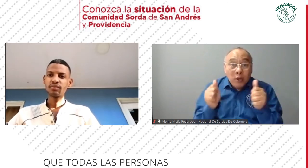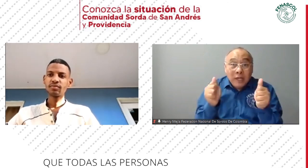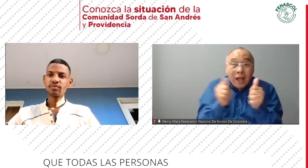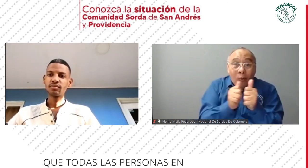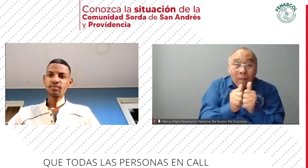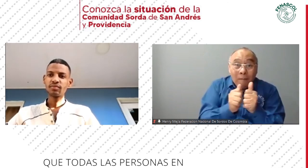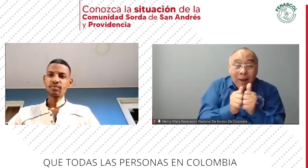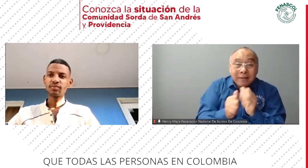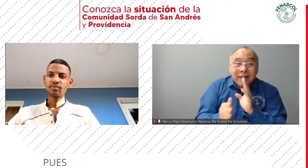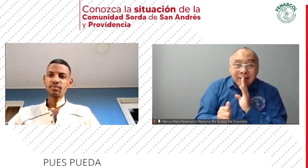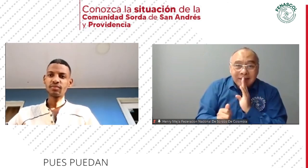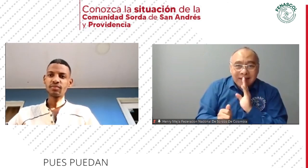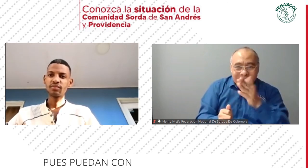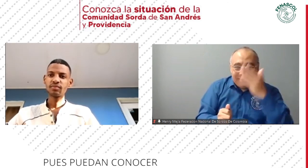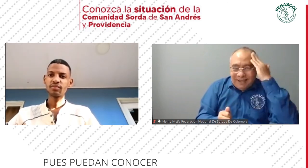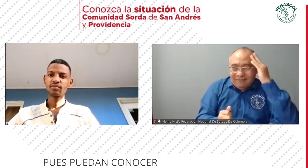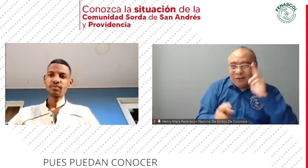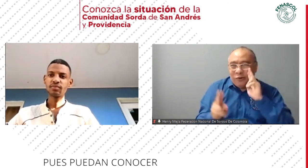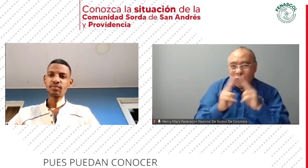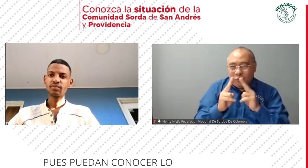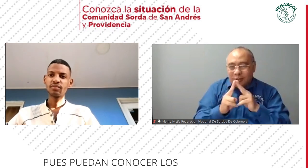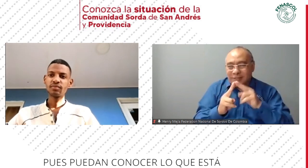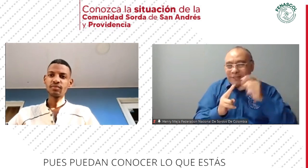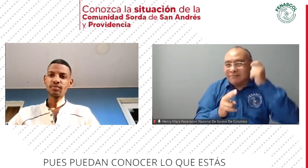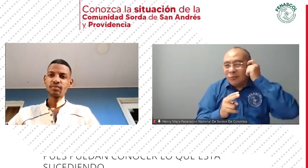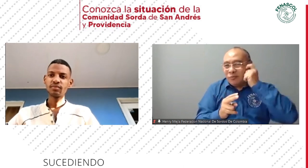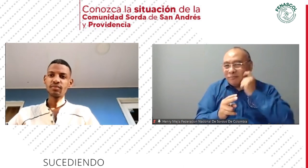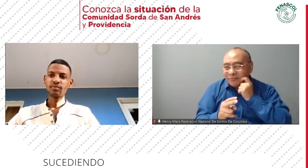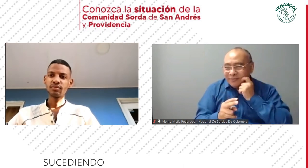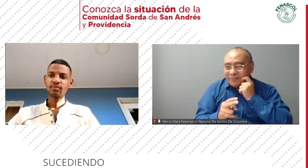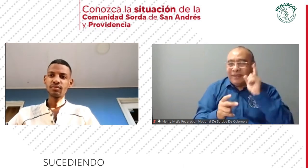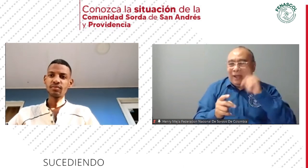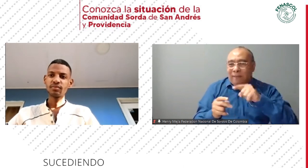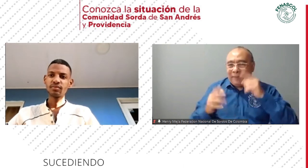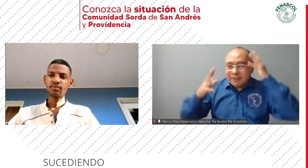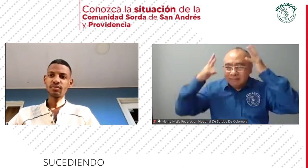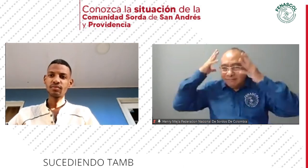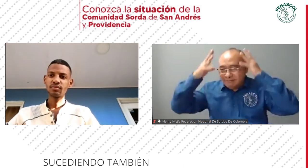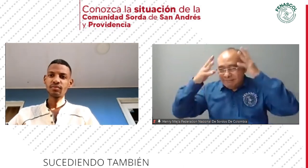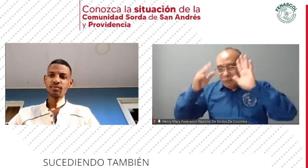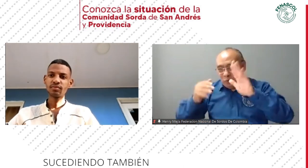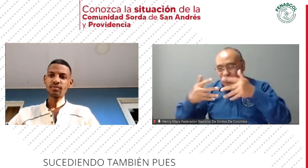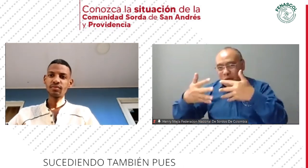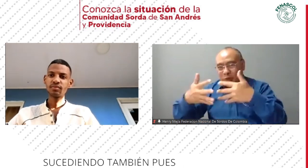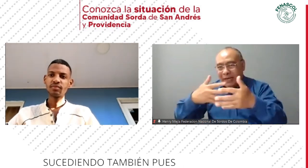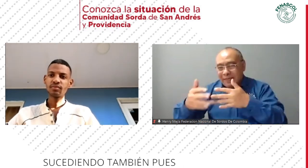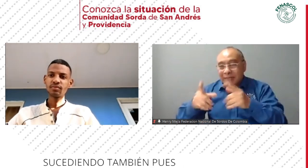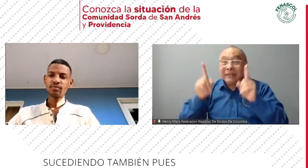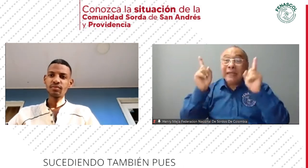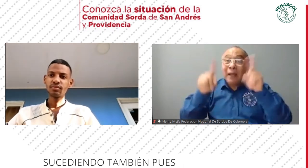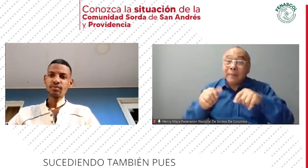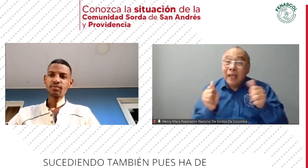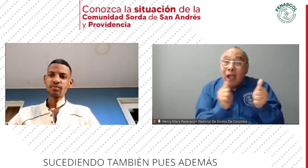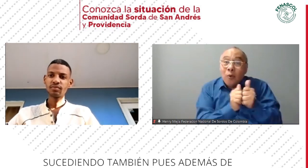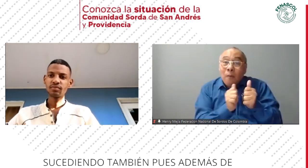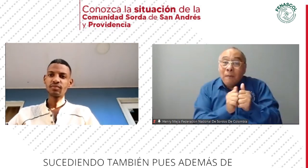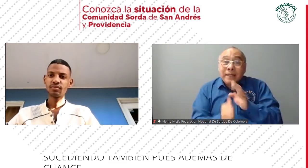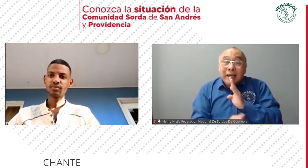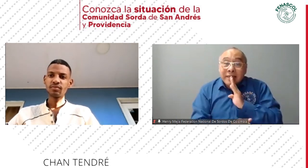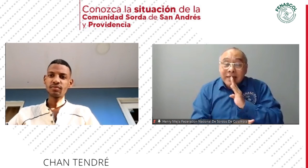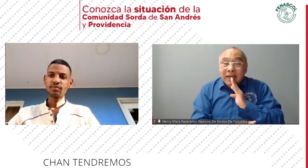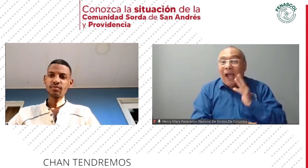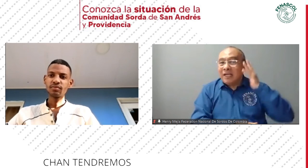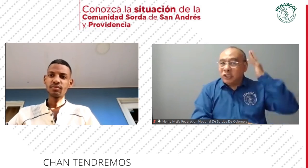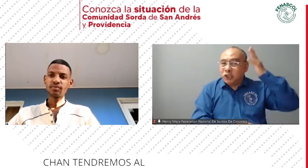personas en colombia pues puedan conocer lo que está sucediendo también pues además de sant